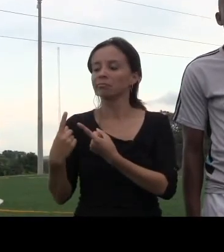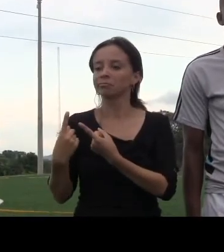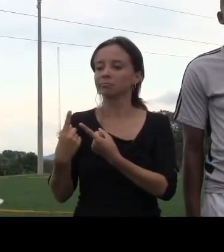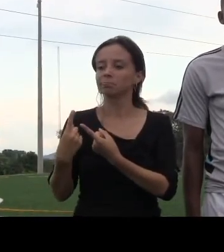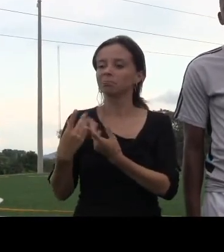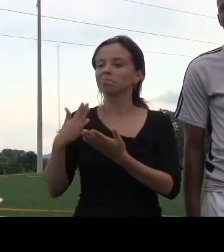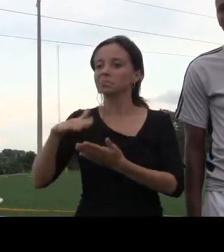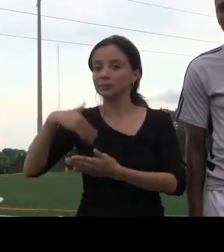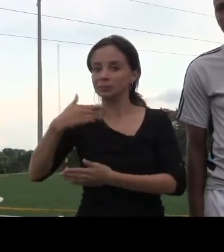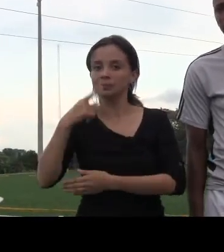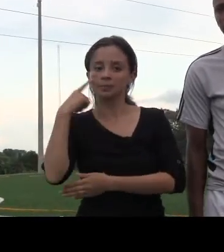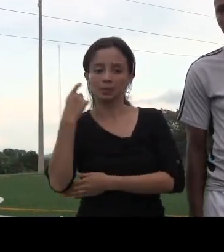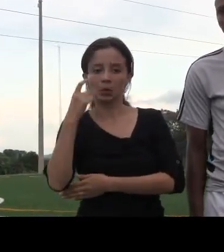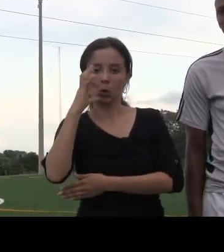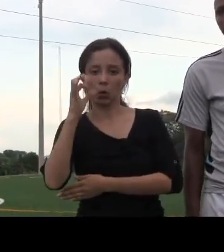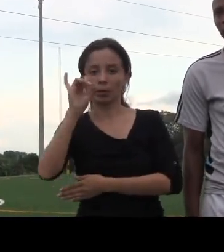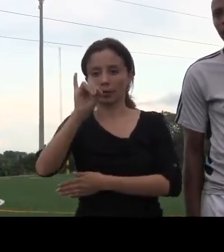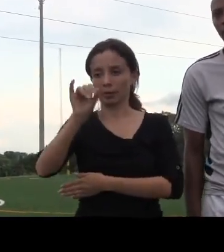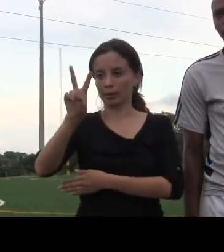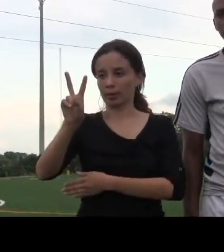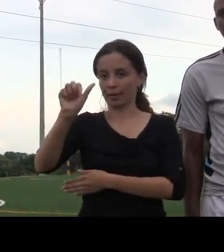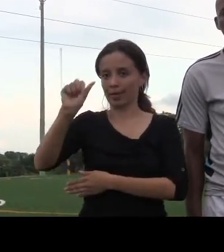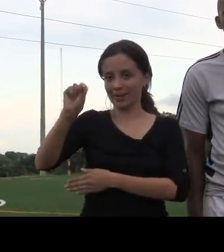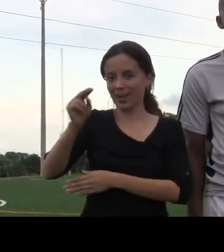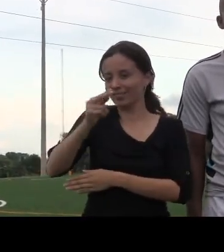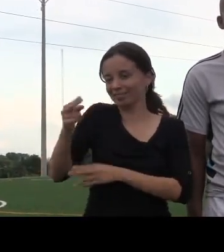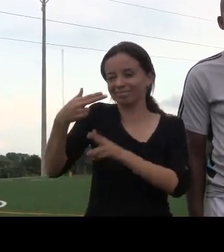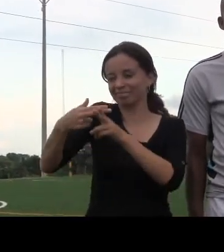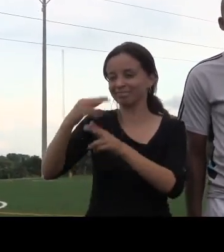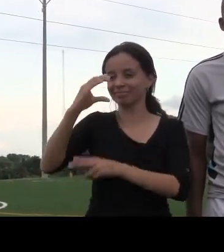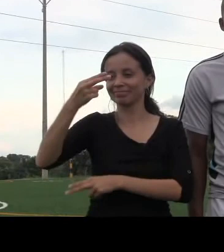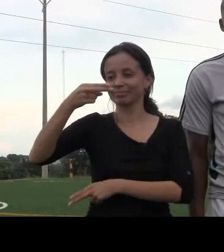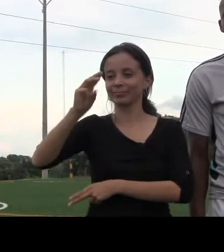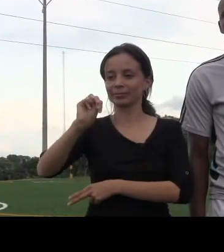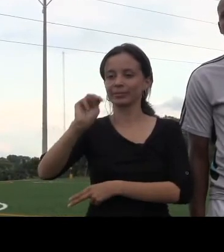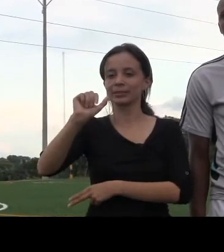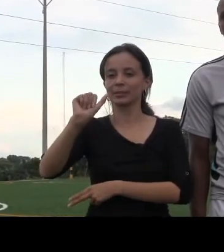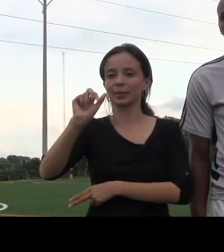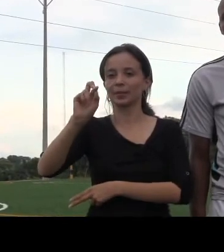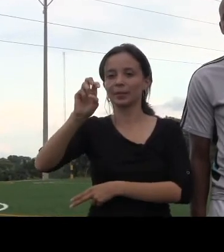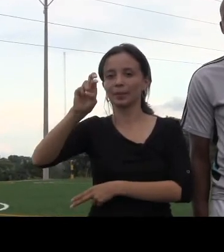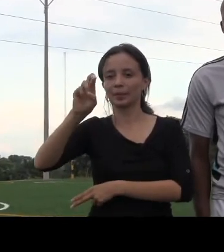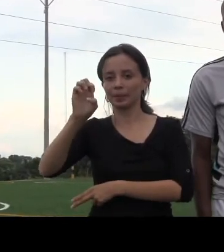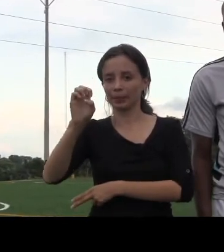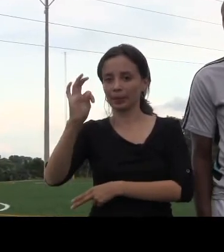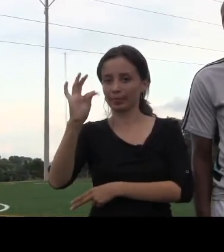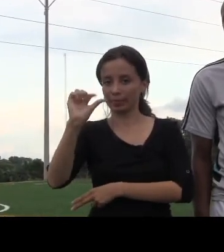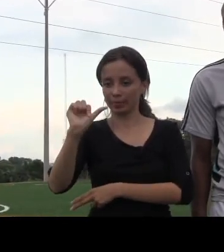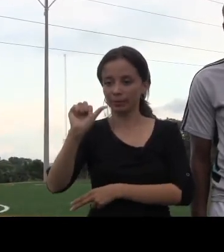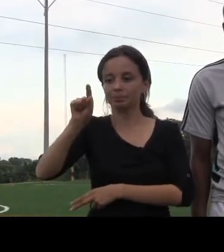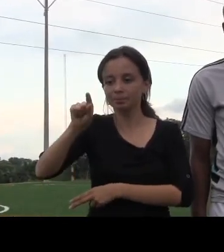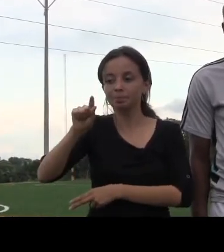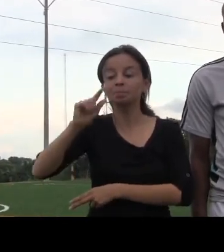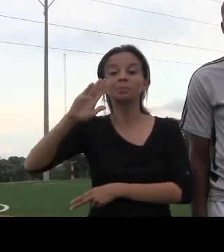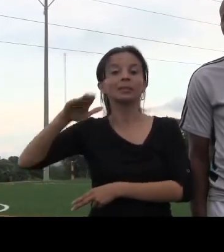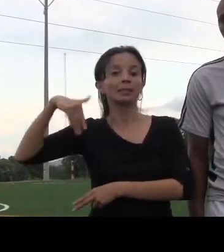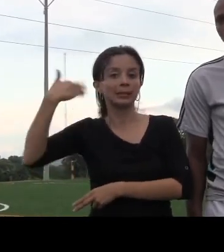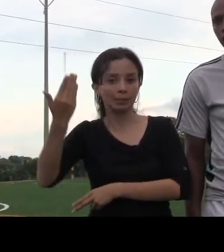Buscamos a Iván, la champeta, hablamos con él. Y después nos unimos con don Mauricio